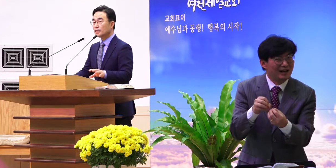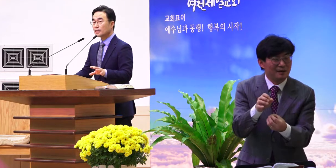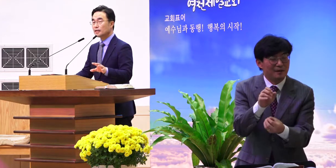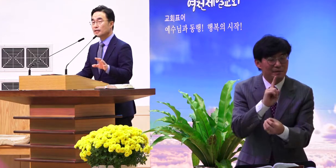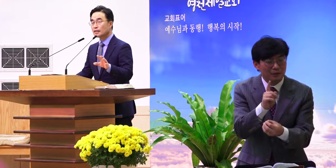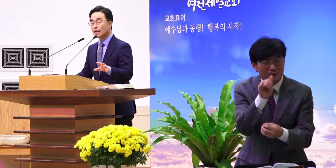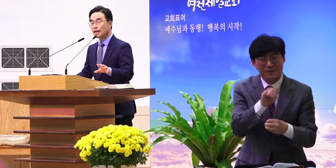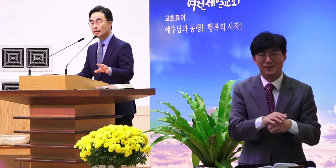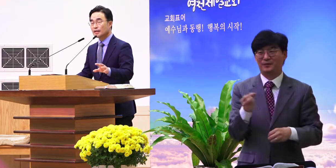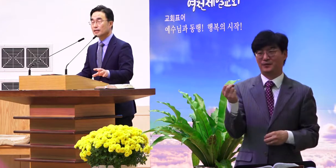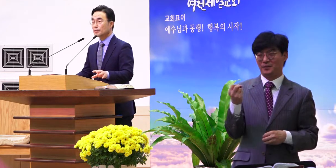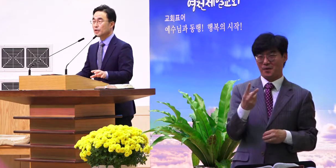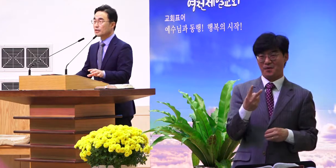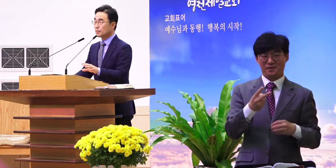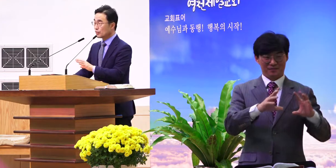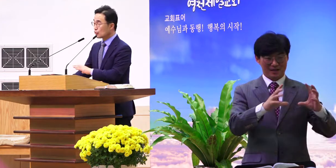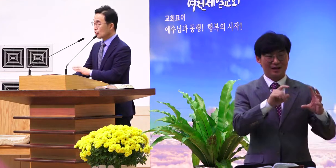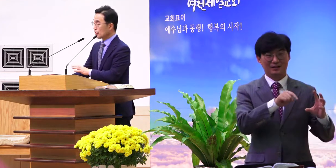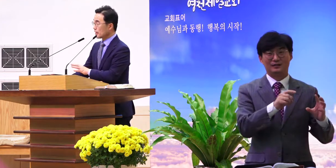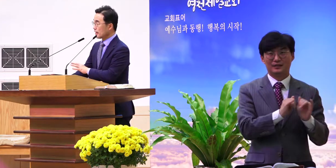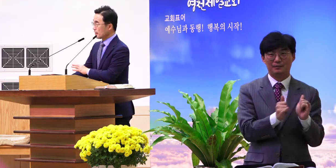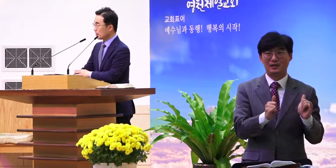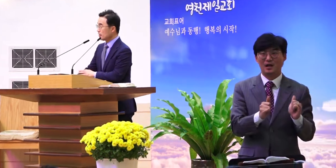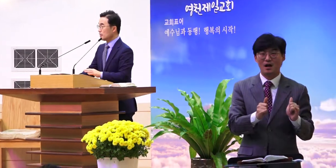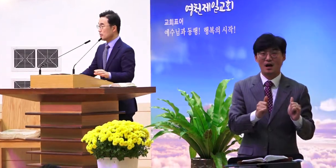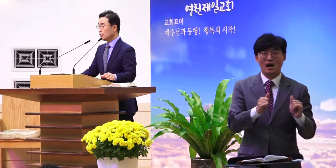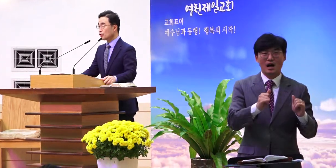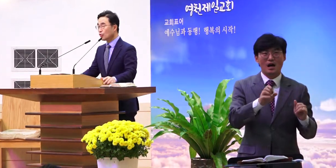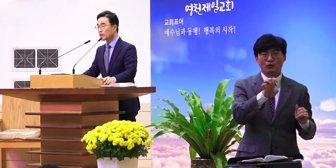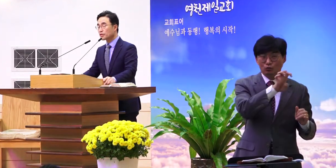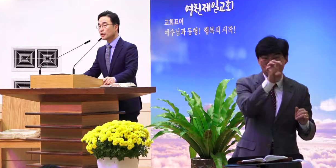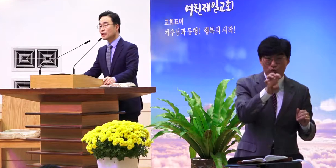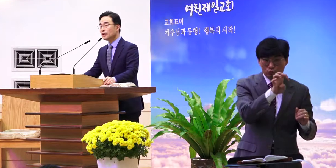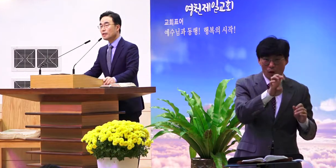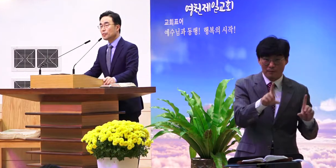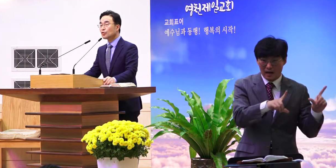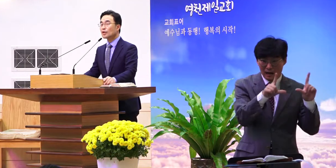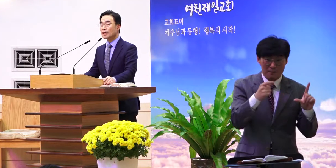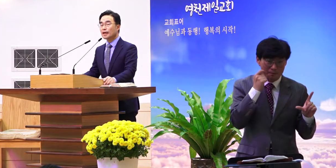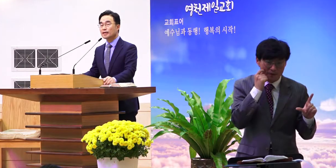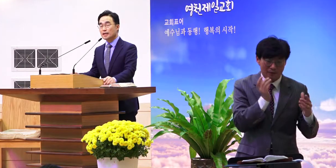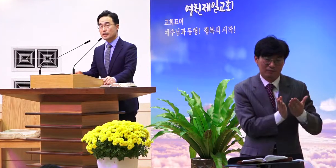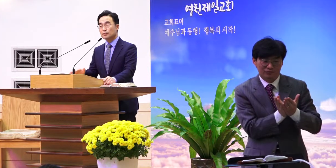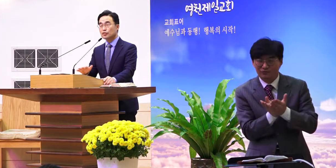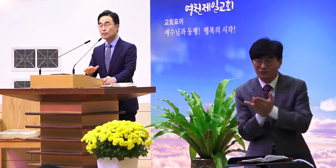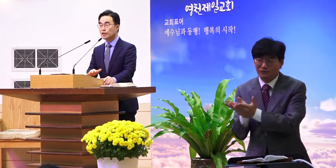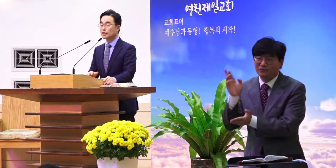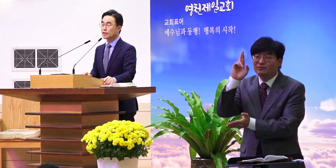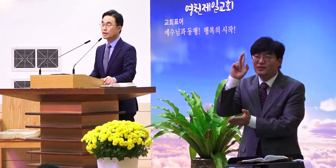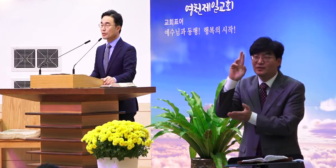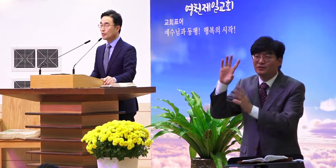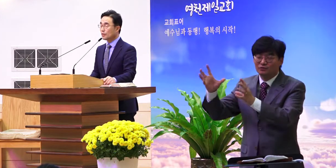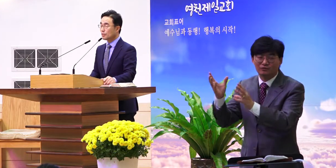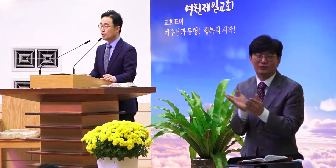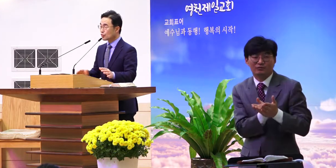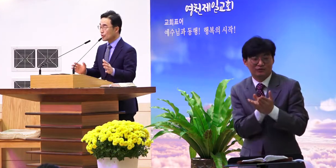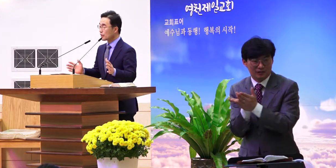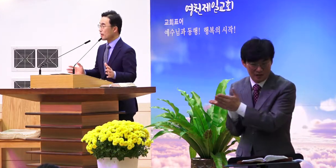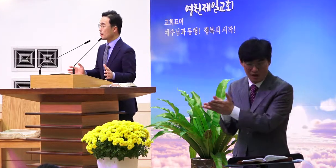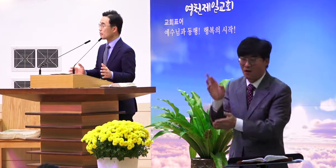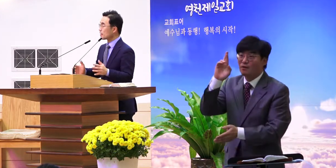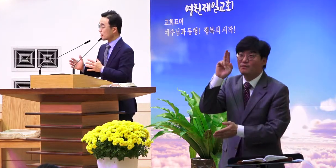사람들이 그 땅의 기근을 피해서 미국으로 이렇게 이주해 오면서 미국 땅에 이제 이 풍습이 이어지게 되고